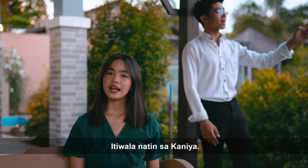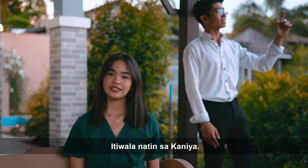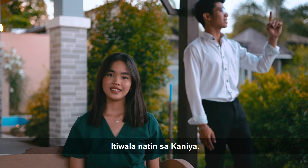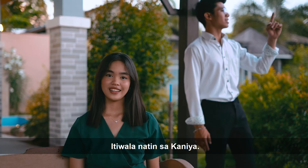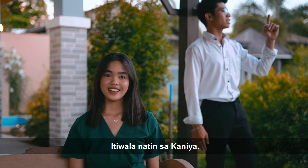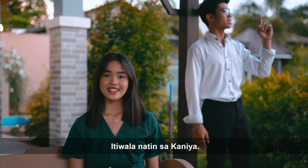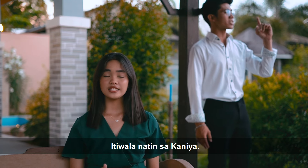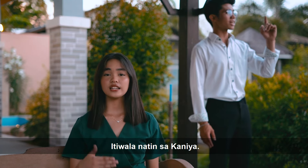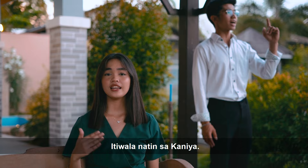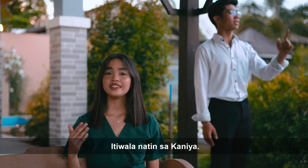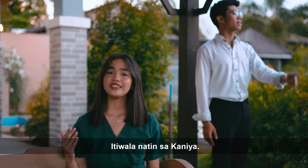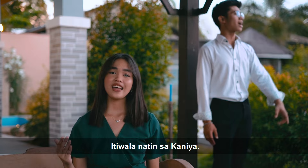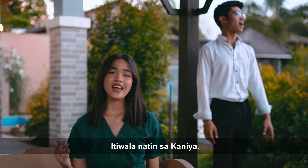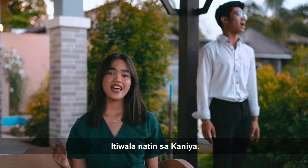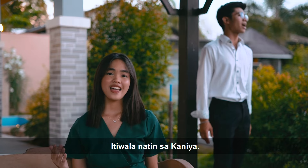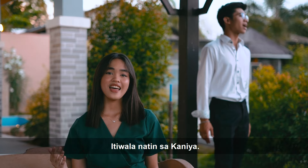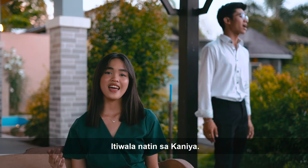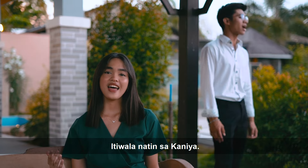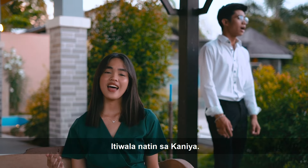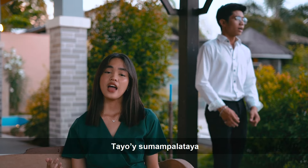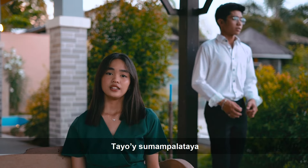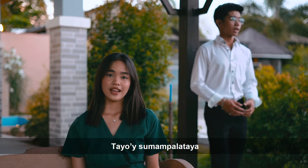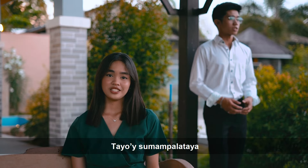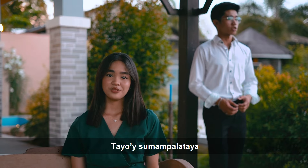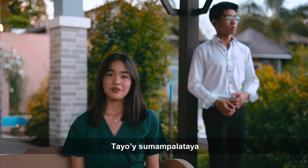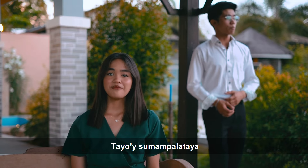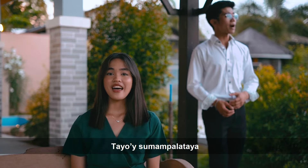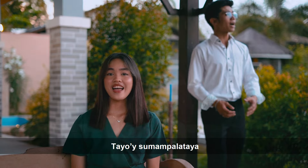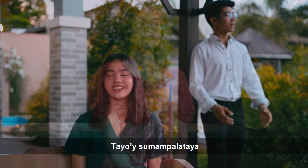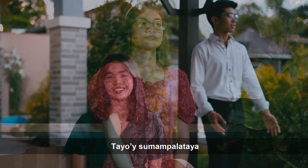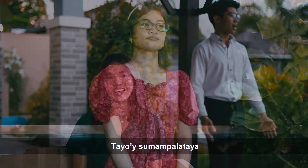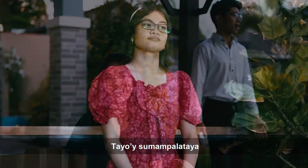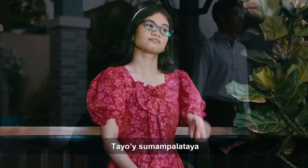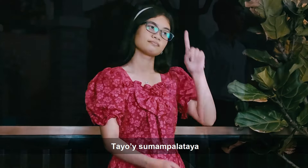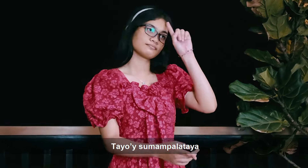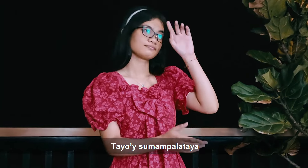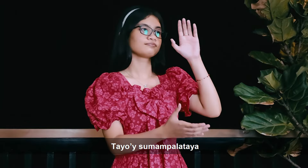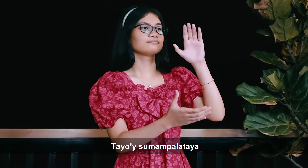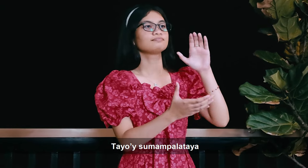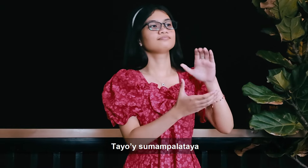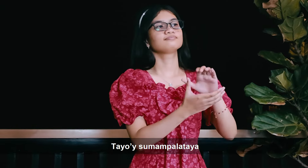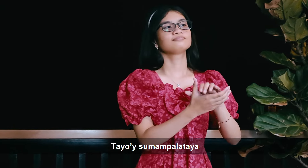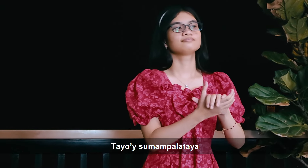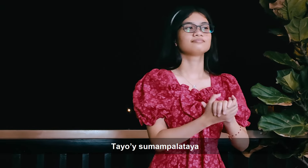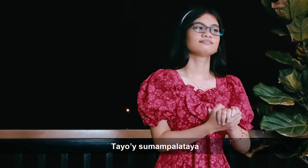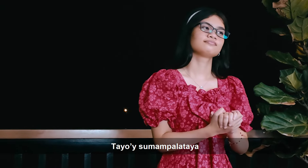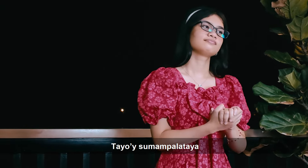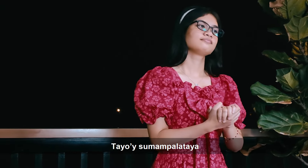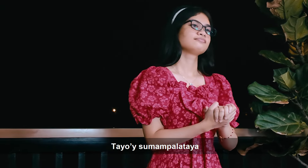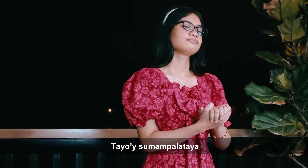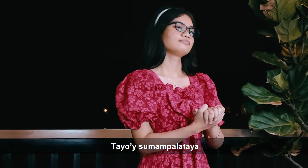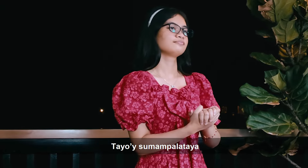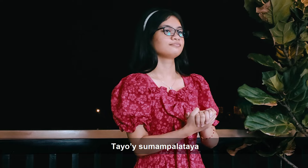itiwala natin sa Kanya. Kahit sumumpalataya.